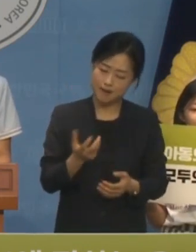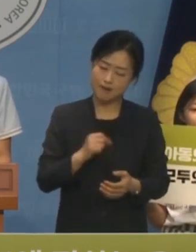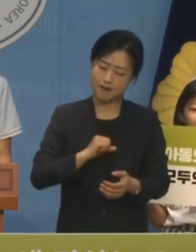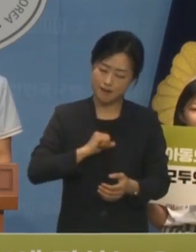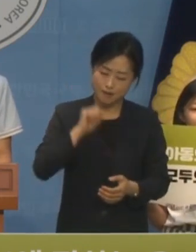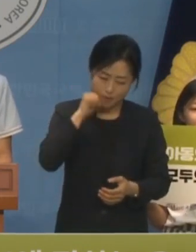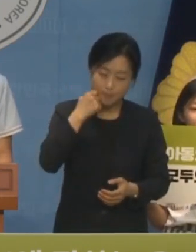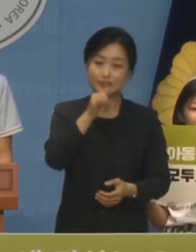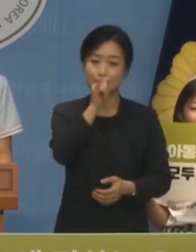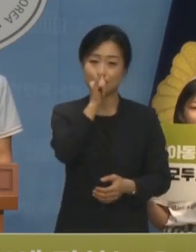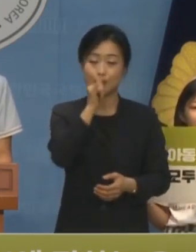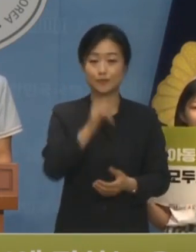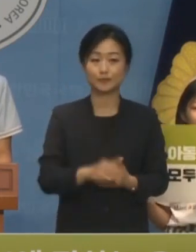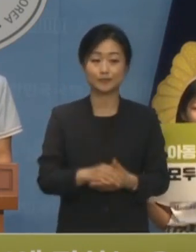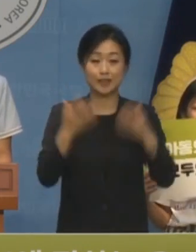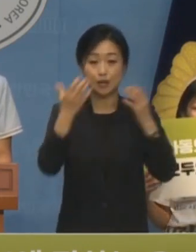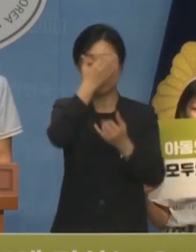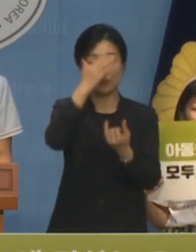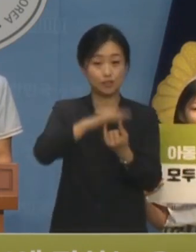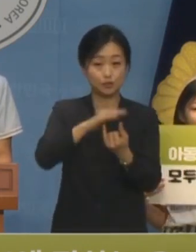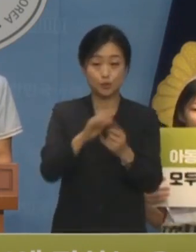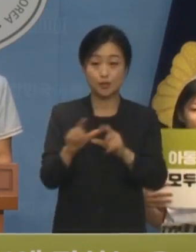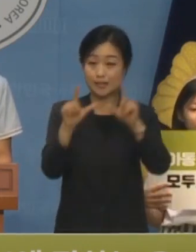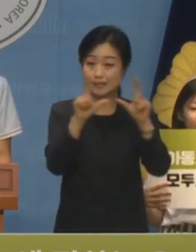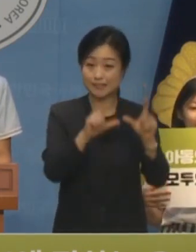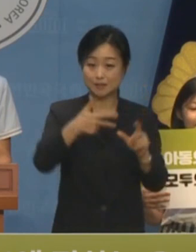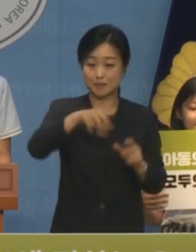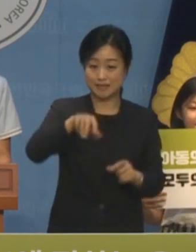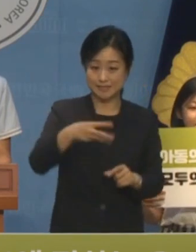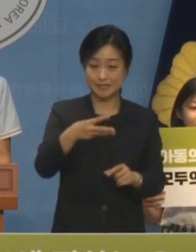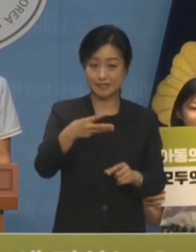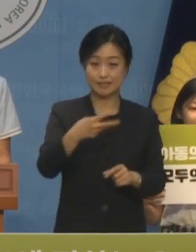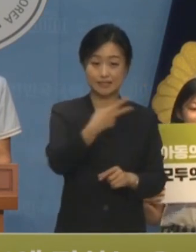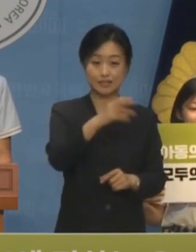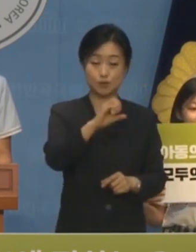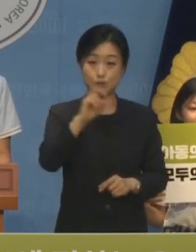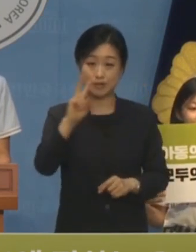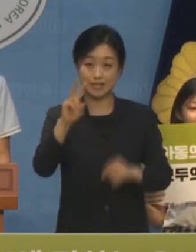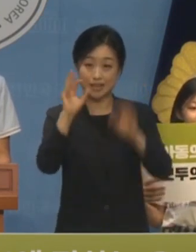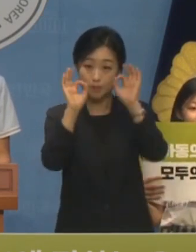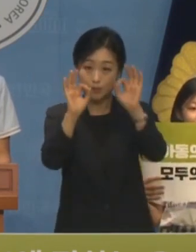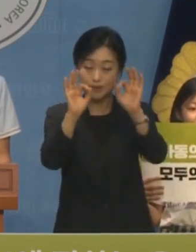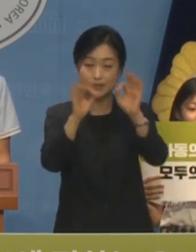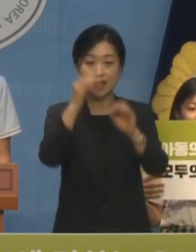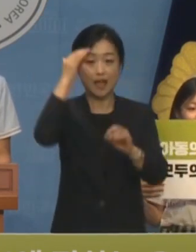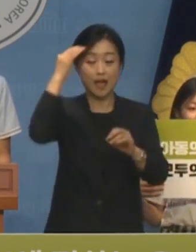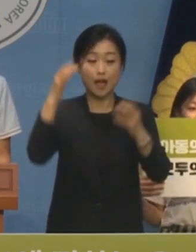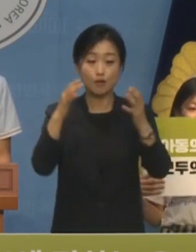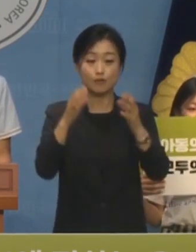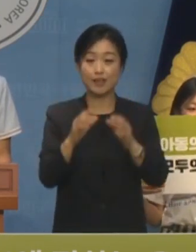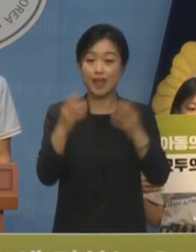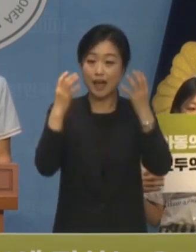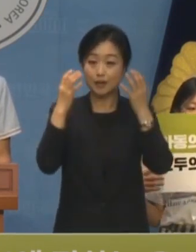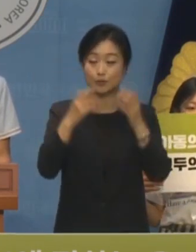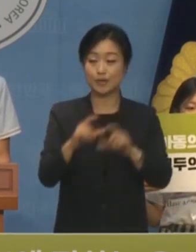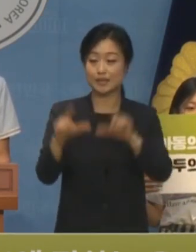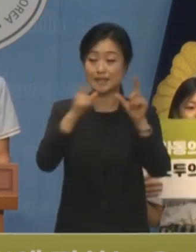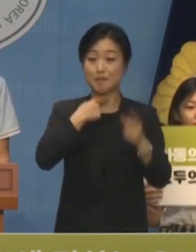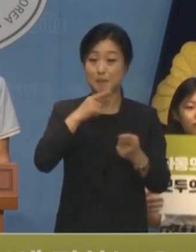합니다. 아동 청소년 삶의 질 2022에 따르면 대한민국 아동들의 삶의